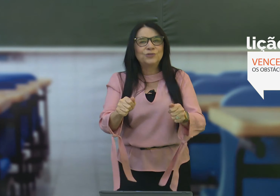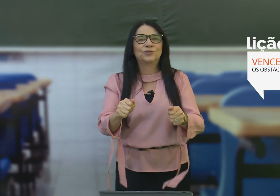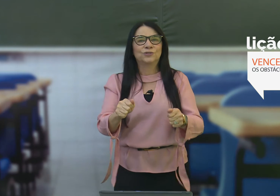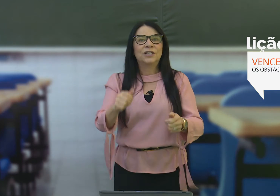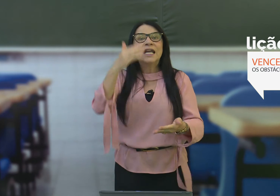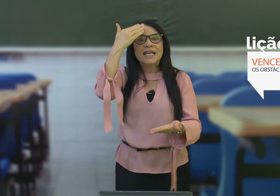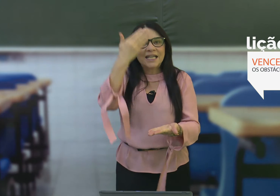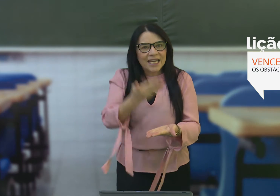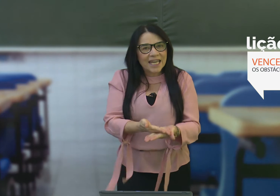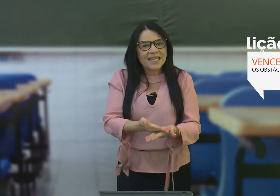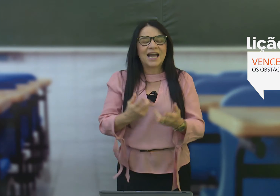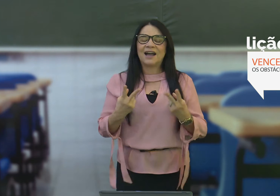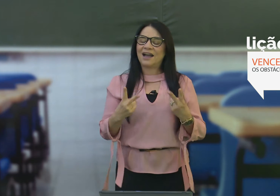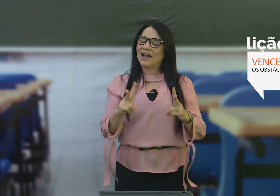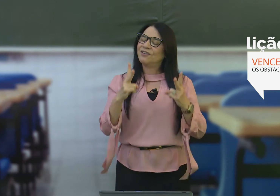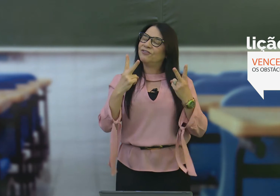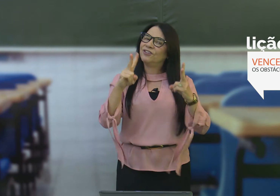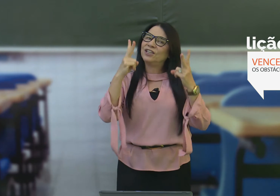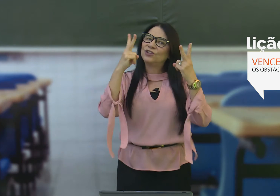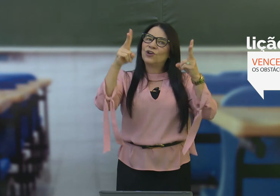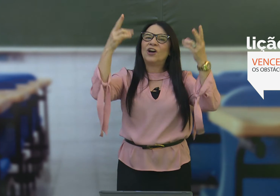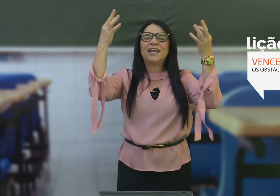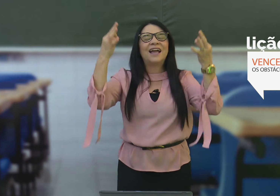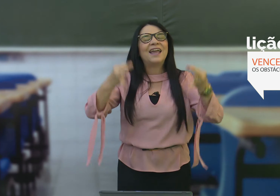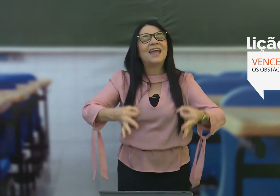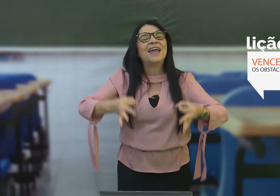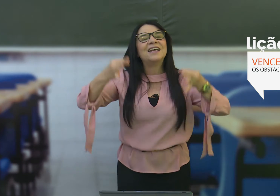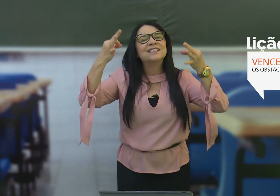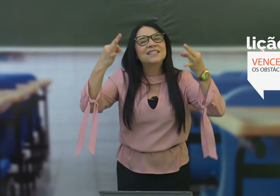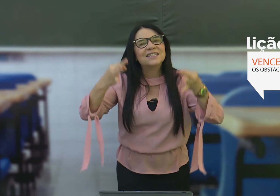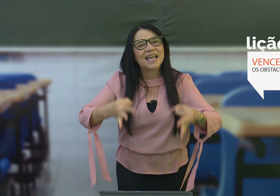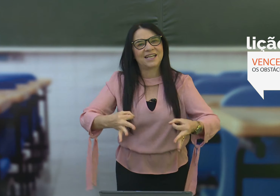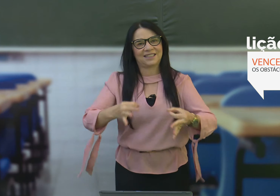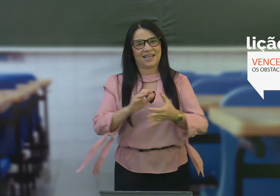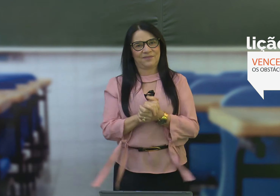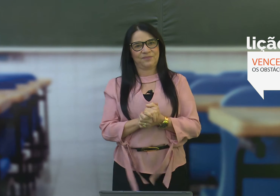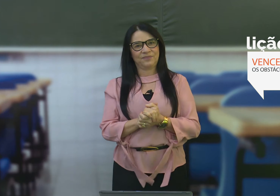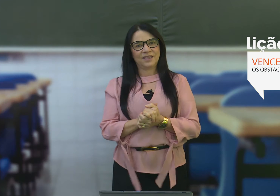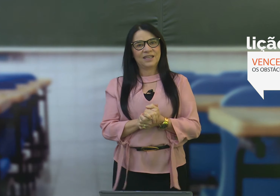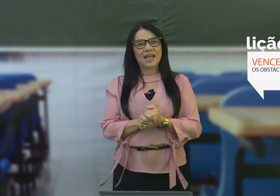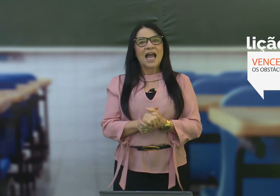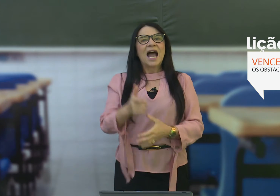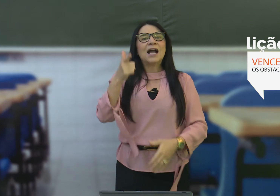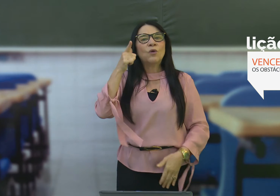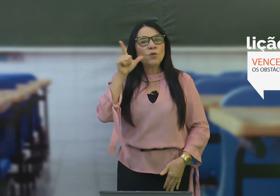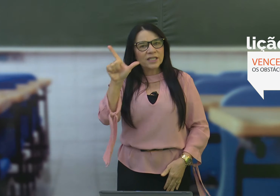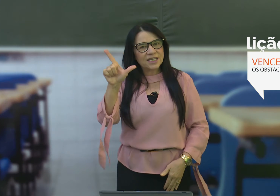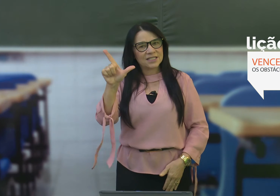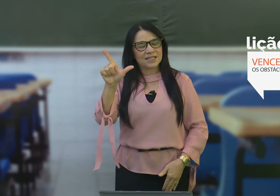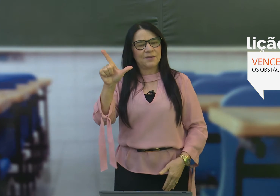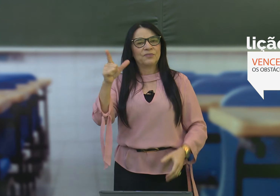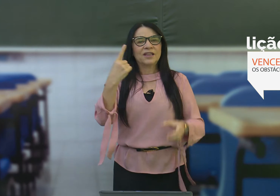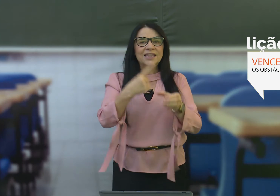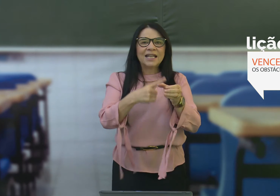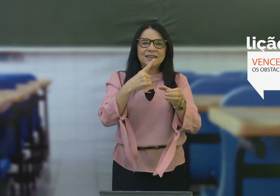tudo. Creia, a vitória é certa. A conquista da